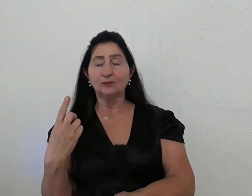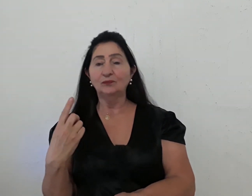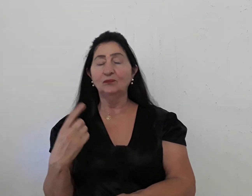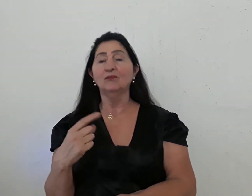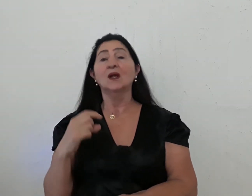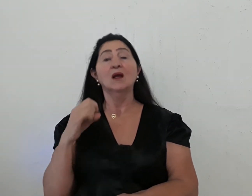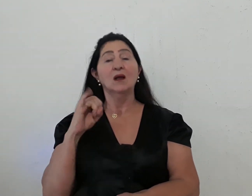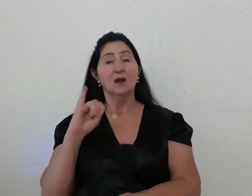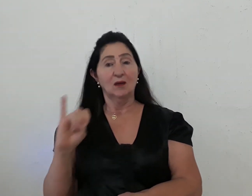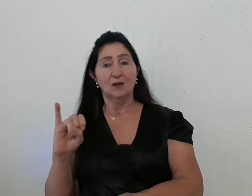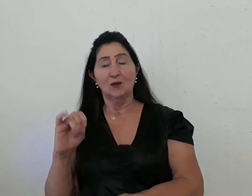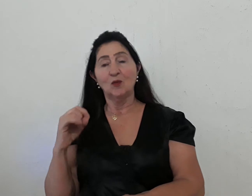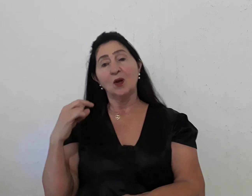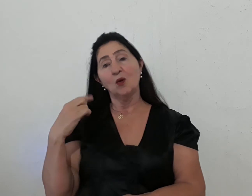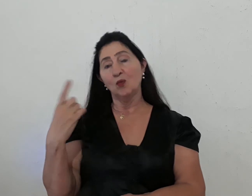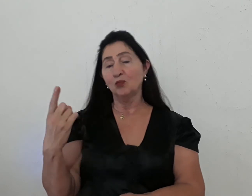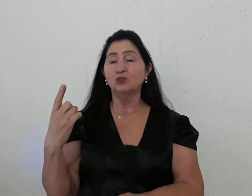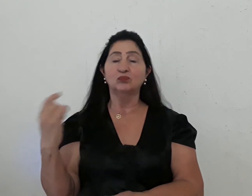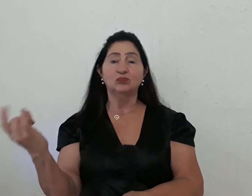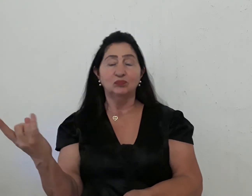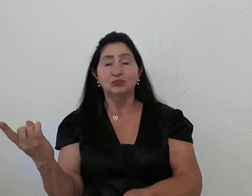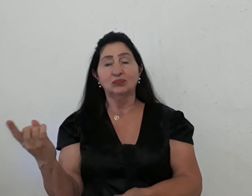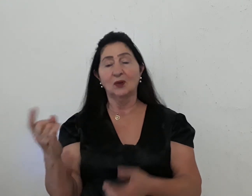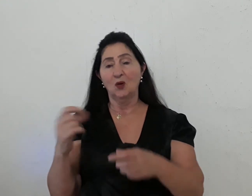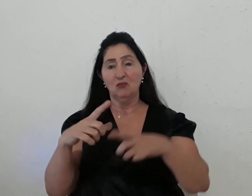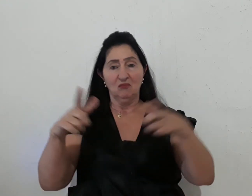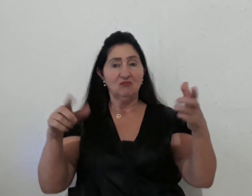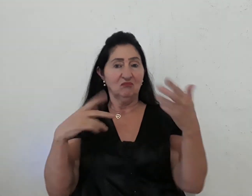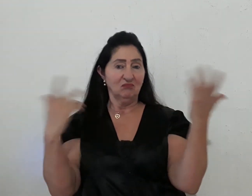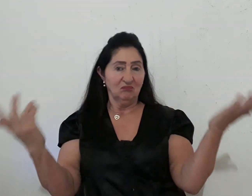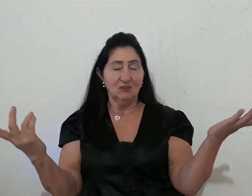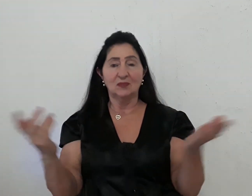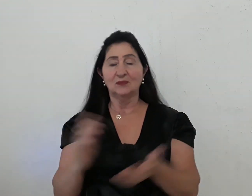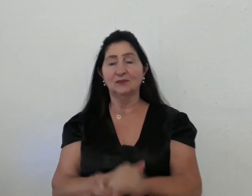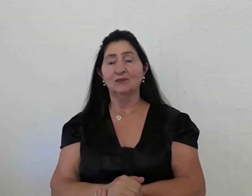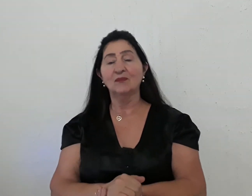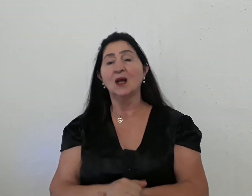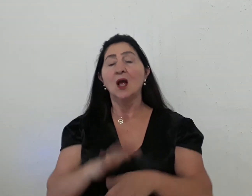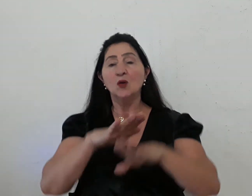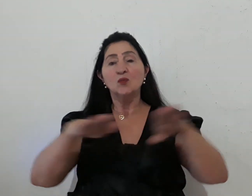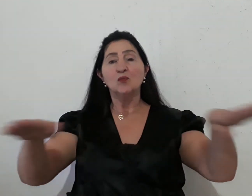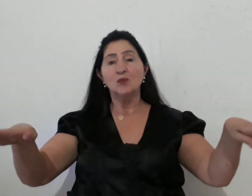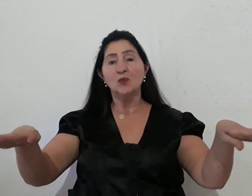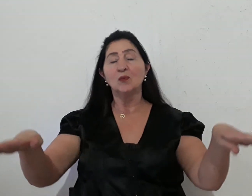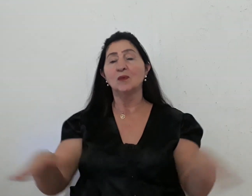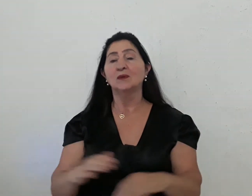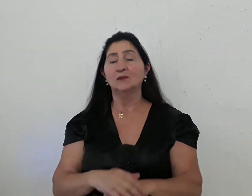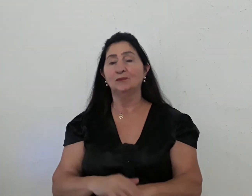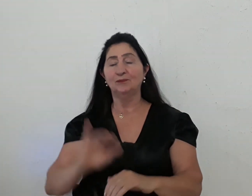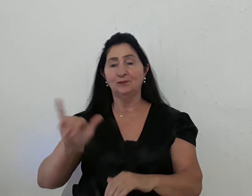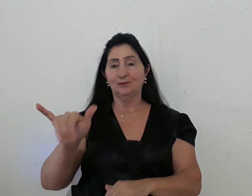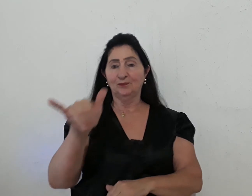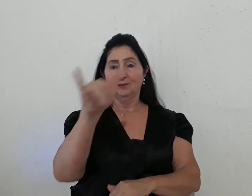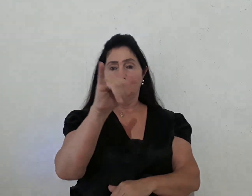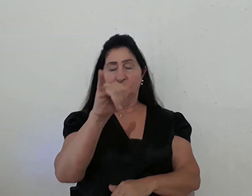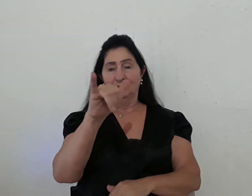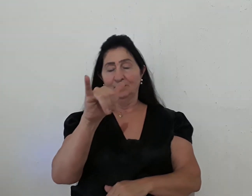I para formas geométricas, B para superfícies planas, Y para objetos